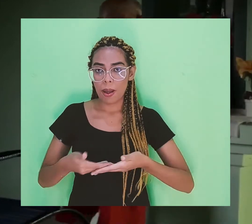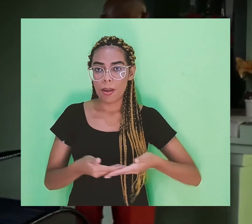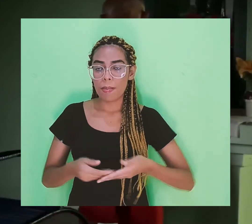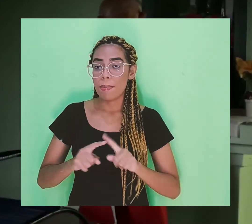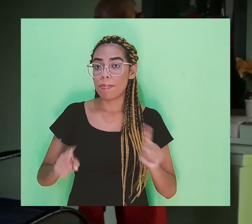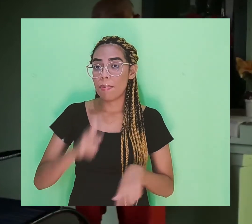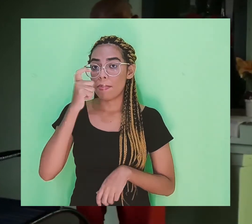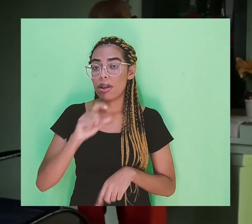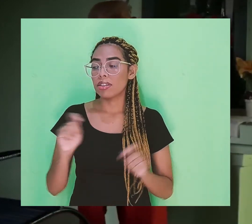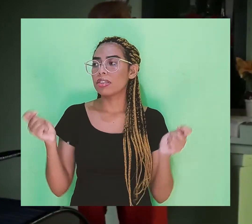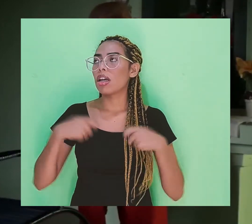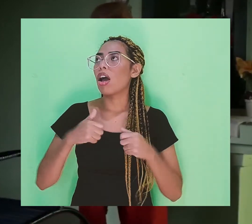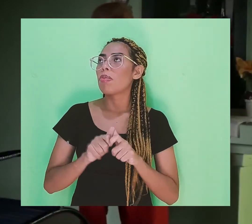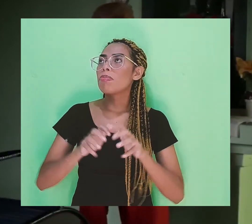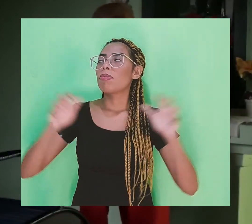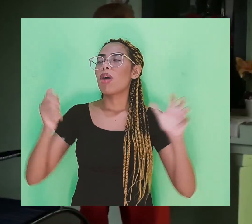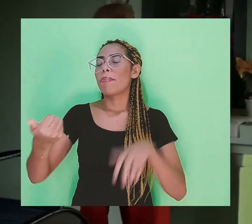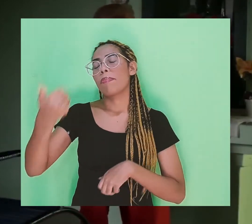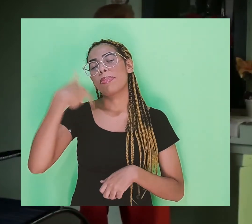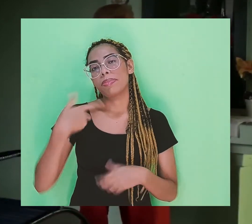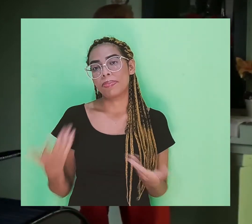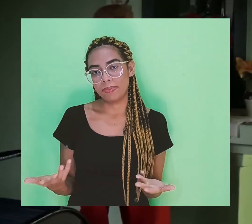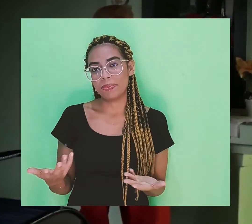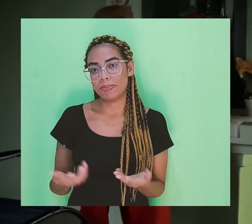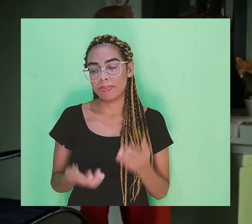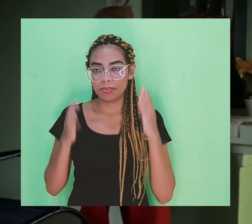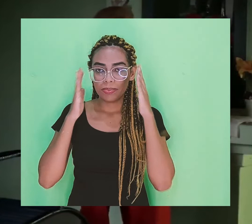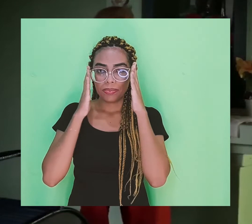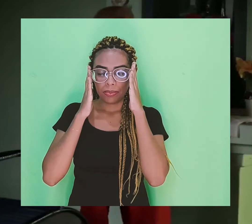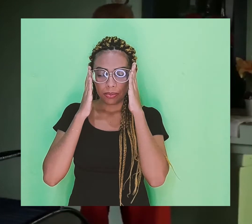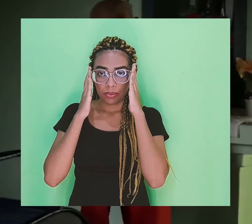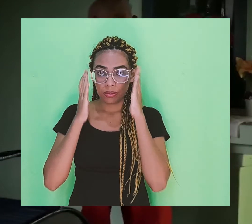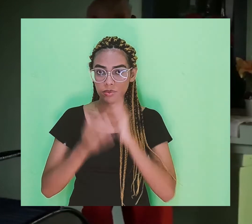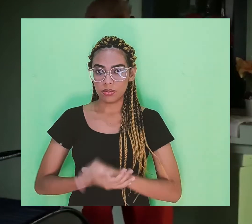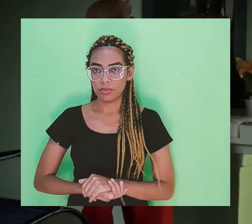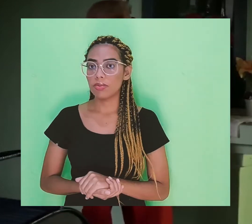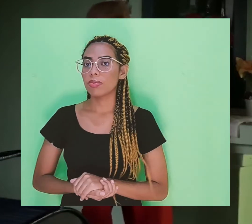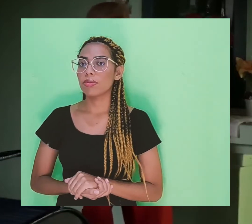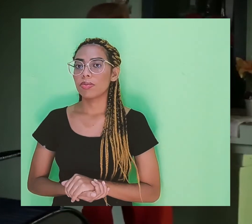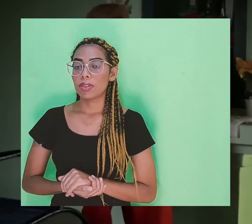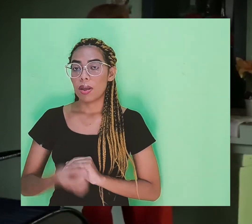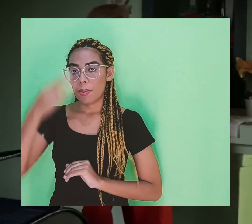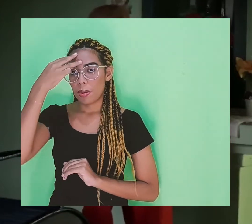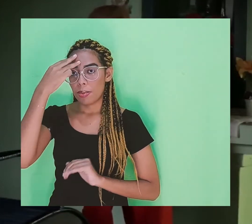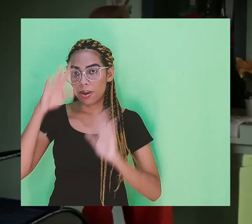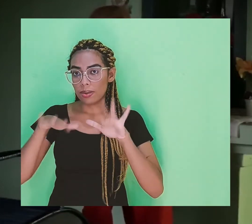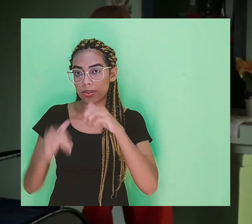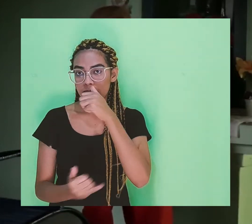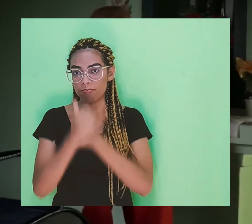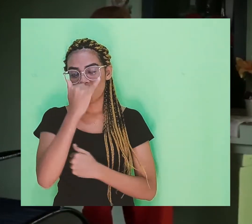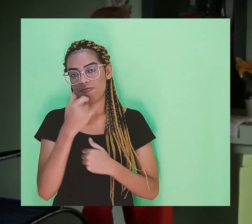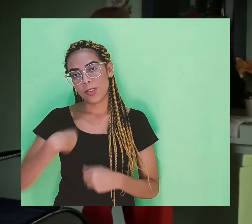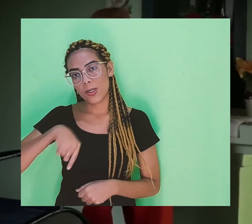era uma cachoeira enorme, gigantesca. E quando eu cheguei lá, eu fiquei, caramba, olha só como a memória prega peças na gente,